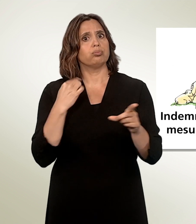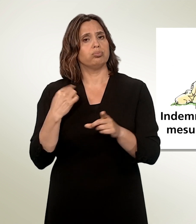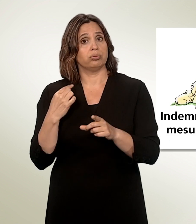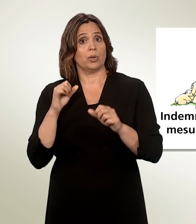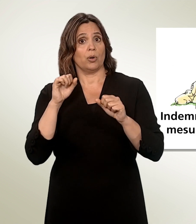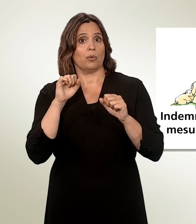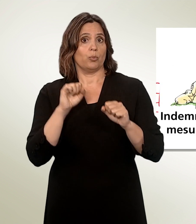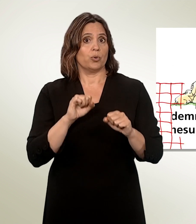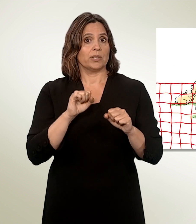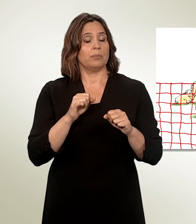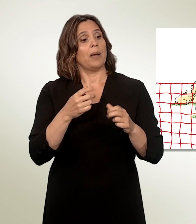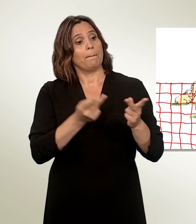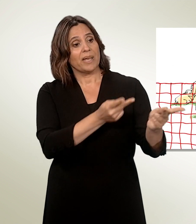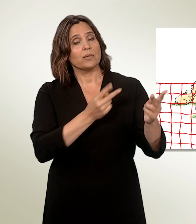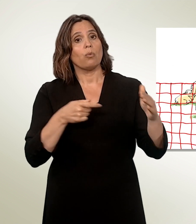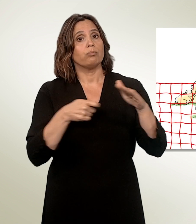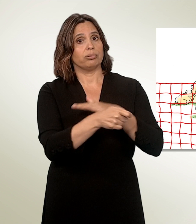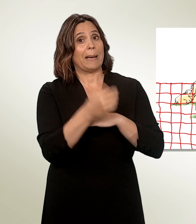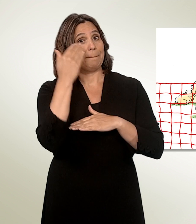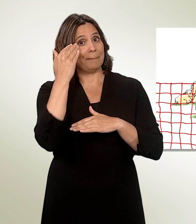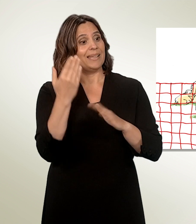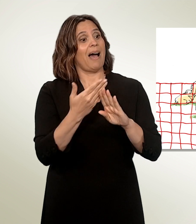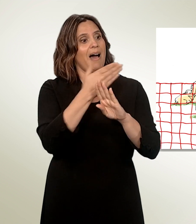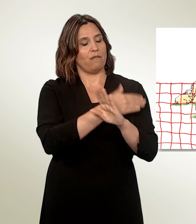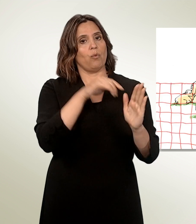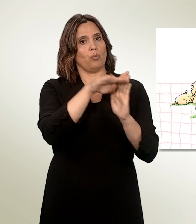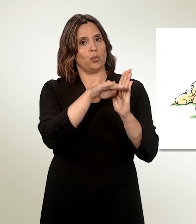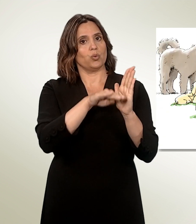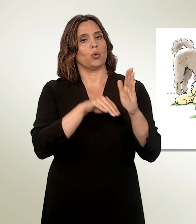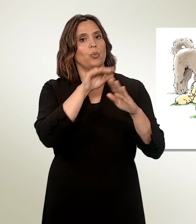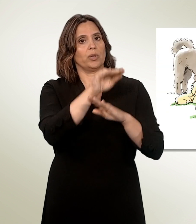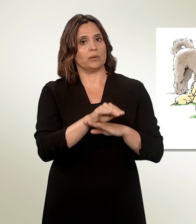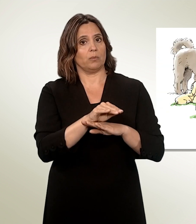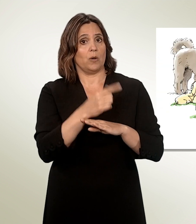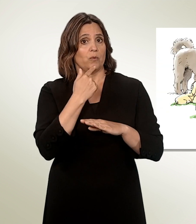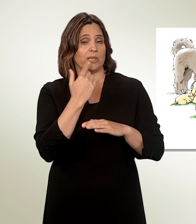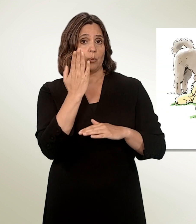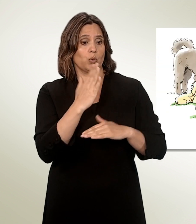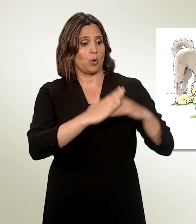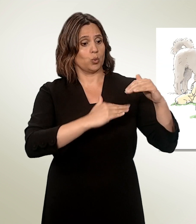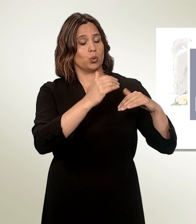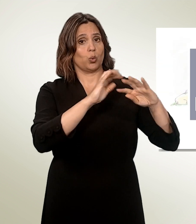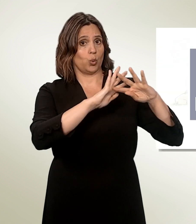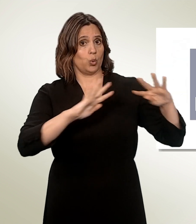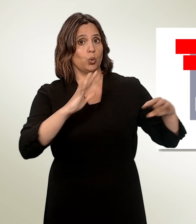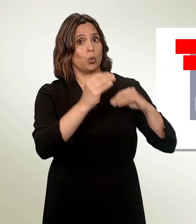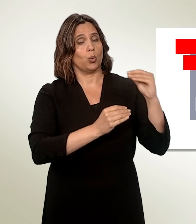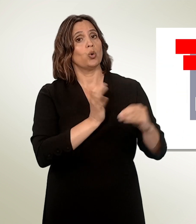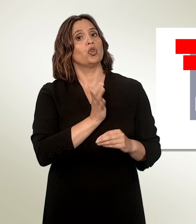de protection. Ils devront donc construire des clôtures ou recourir à des chiens de protection. Les associations de protection